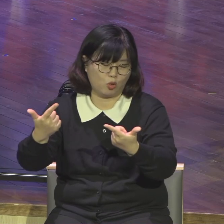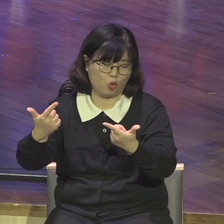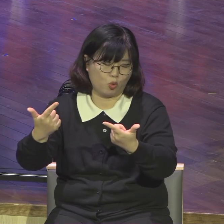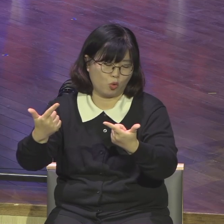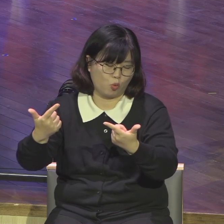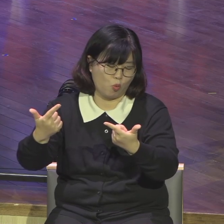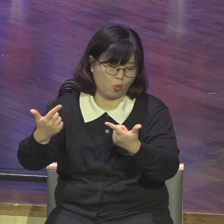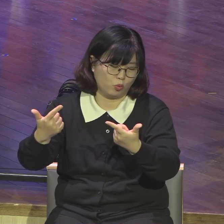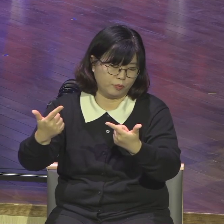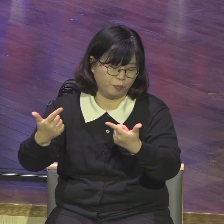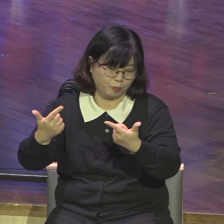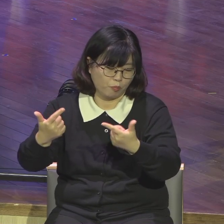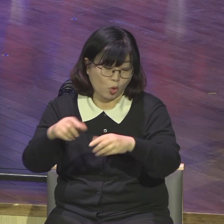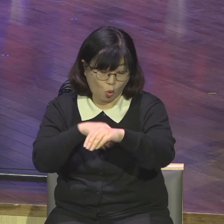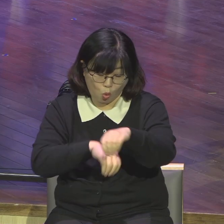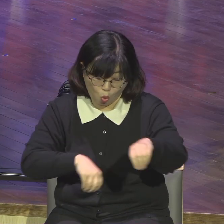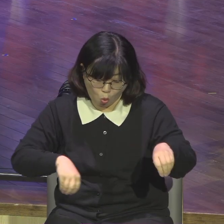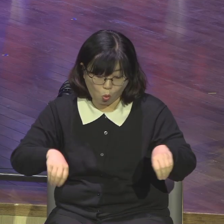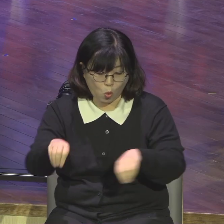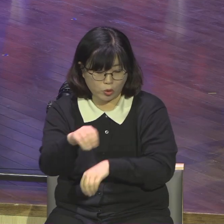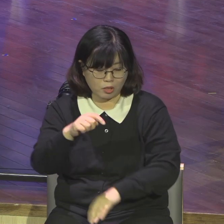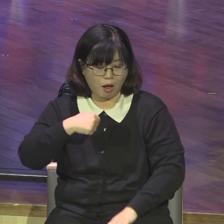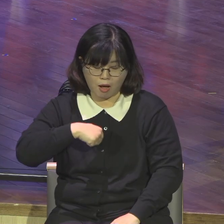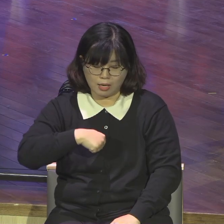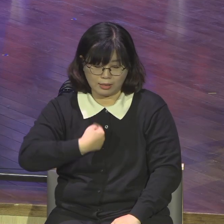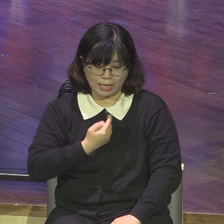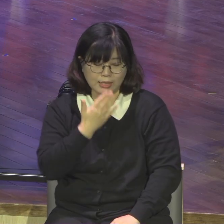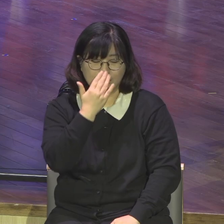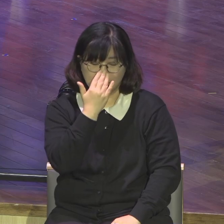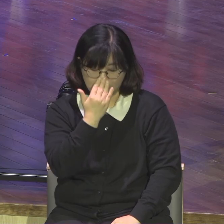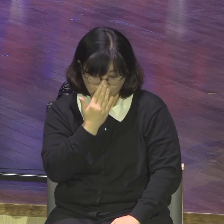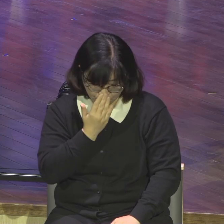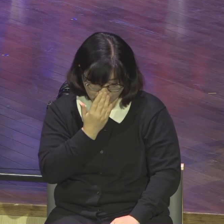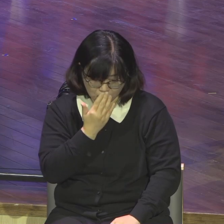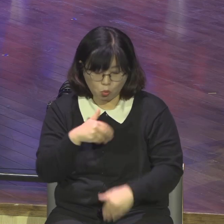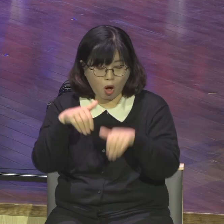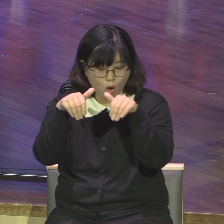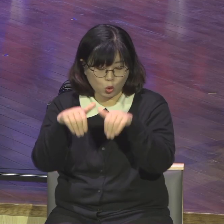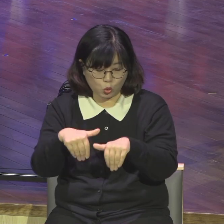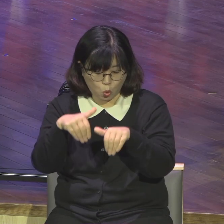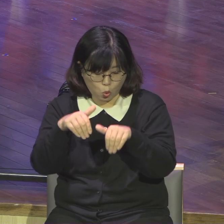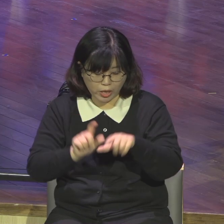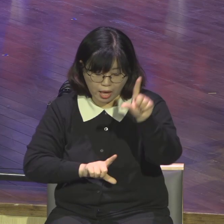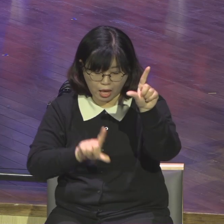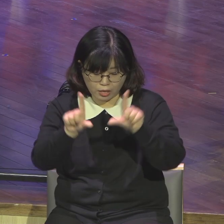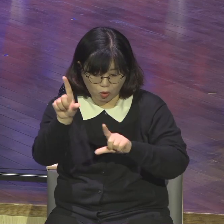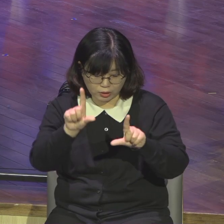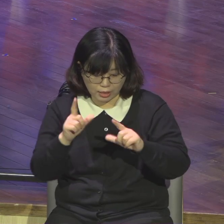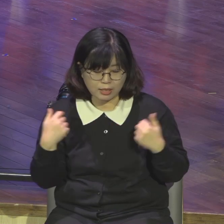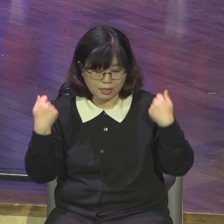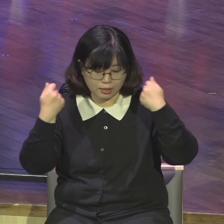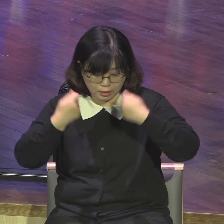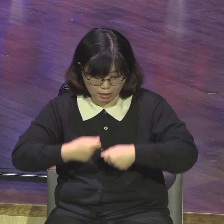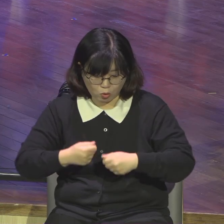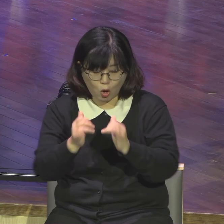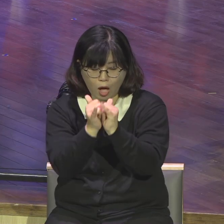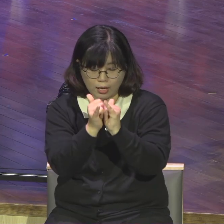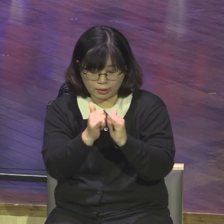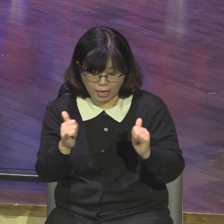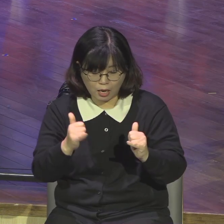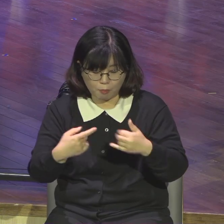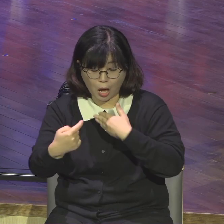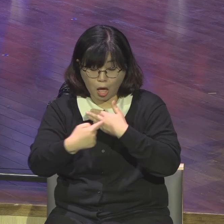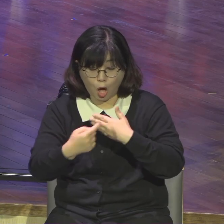것으로 여기지 아니하시고 오히려 자기를 비워 종의 형체를